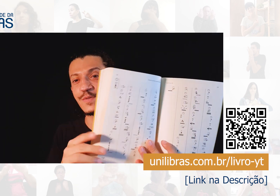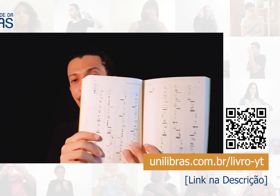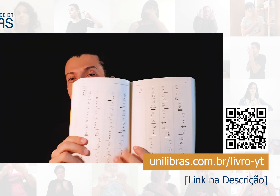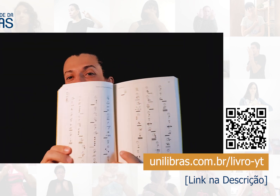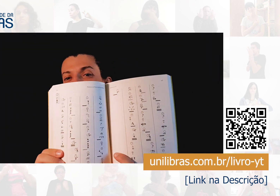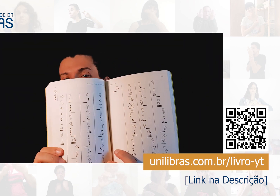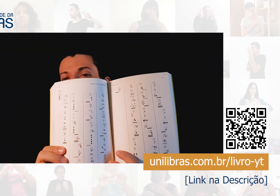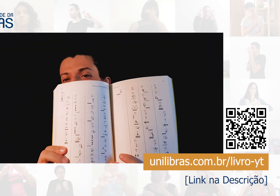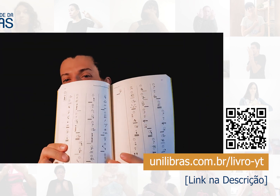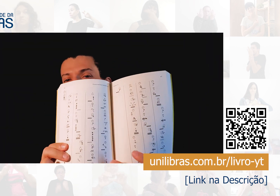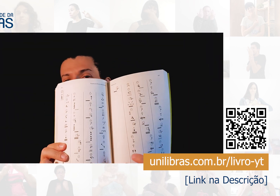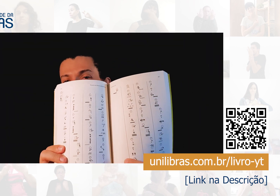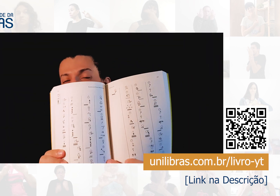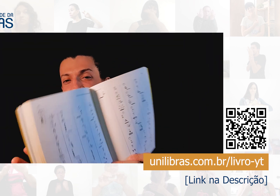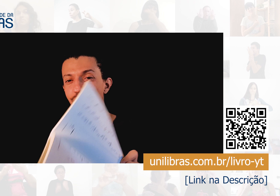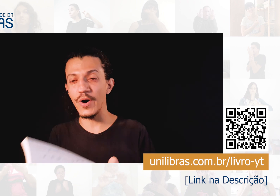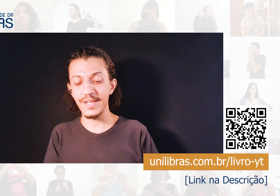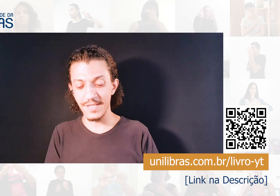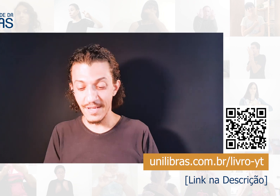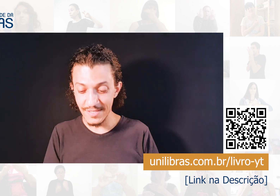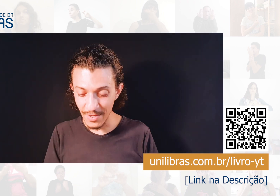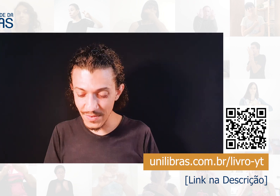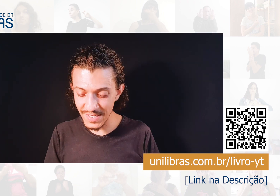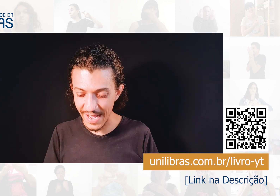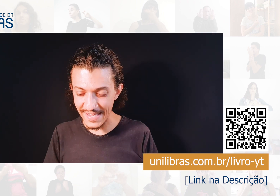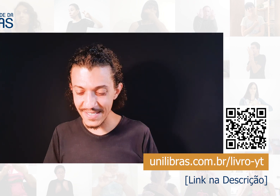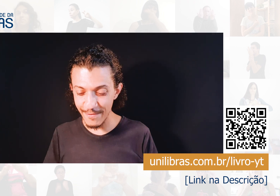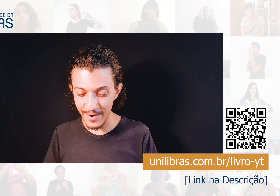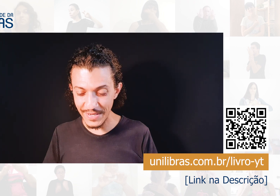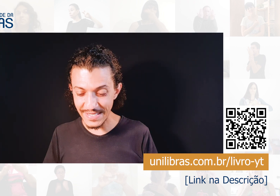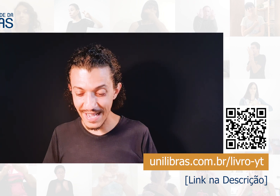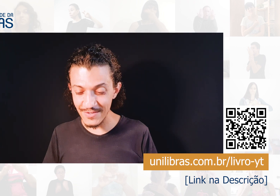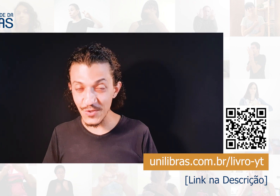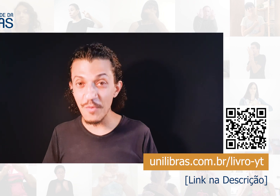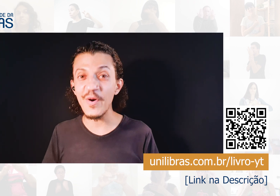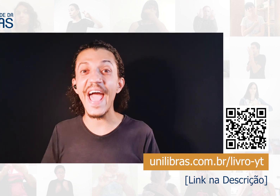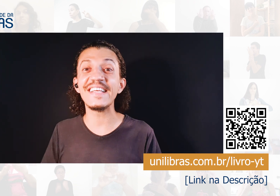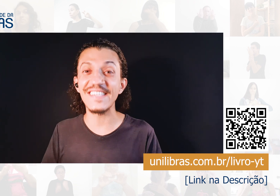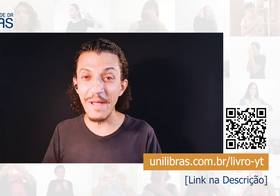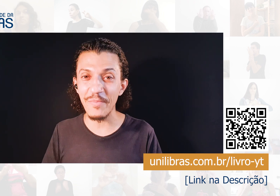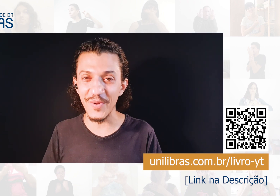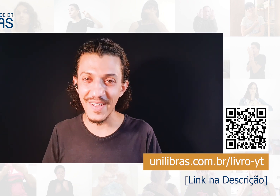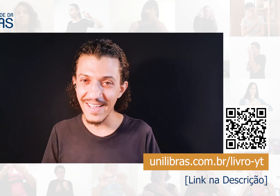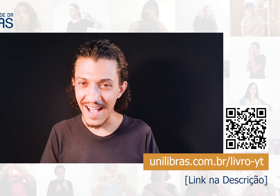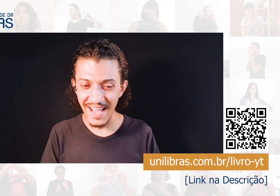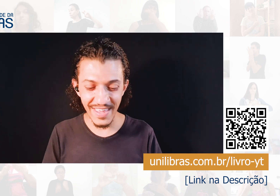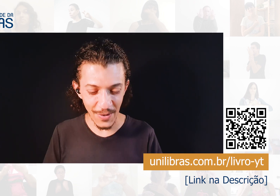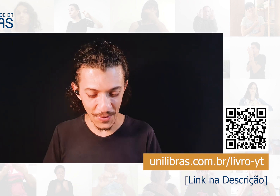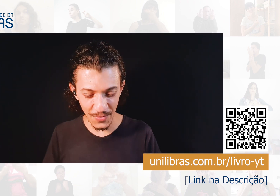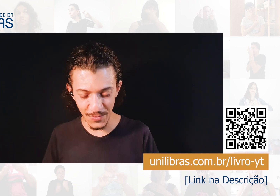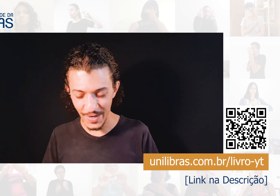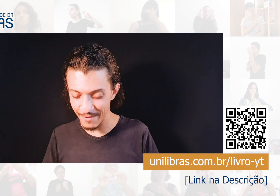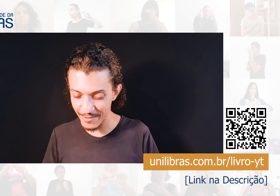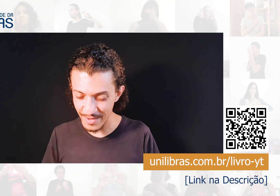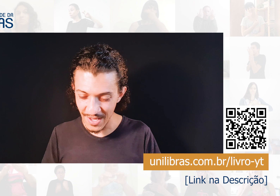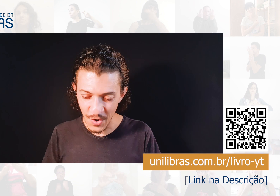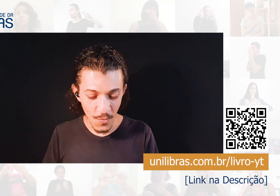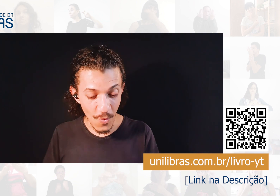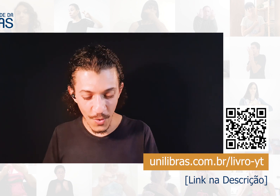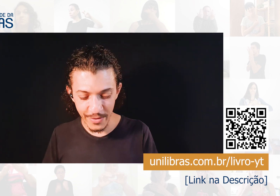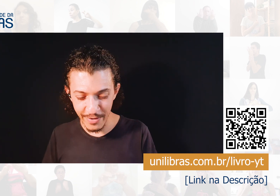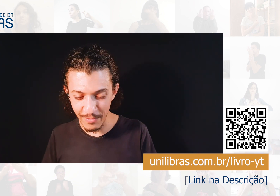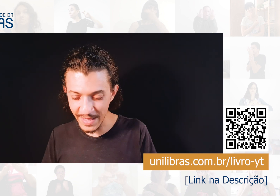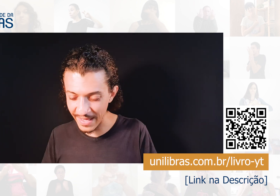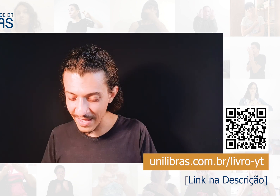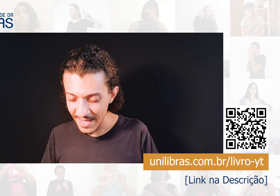nós usamos para escrever essas histórias são sinais que foram ensinados como exemplo aqui ao longo do livro.